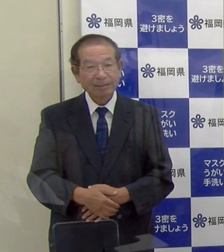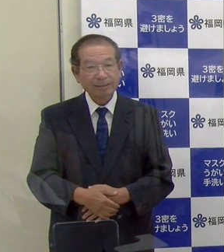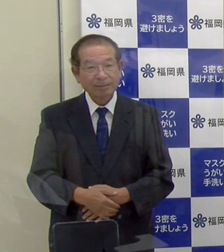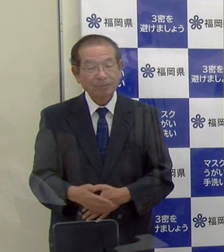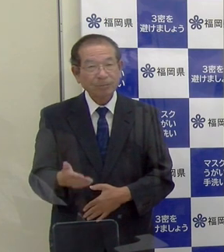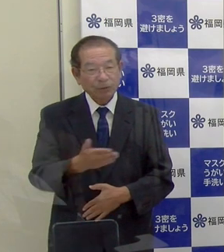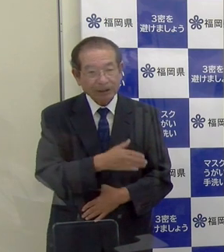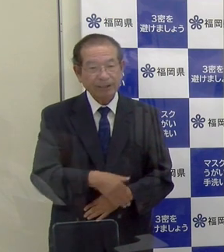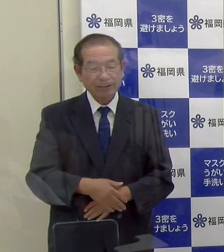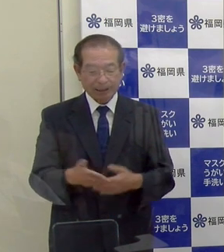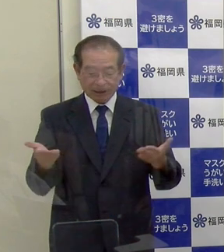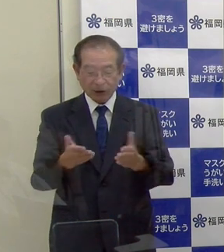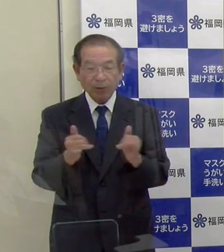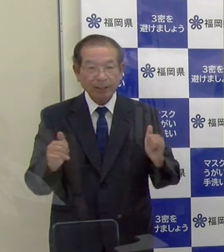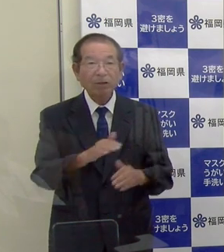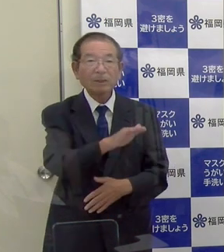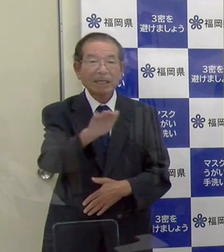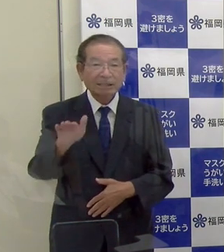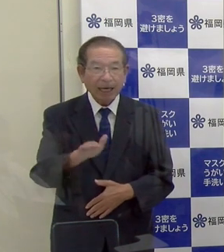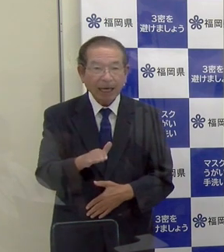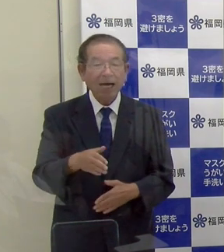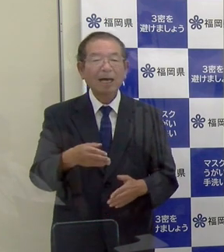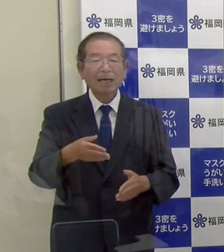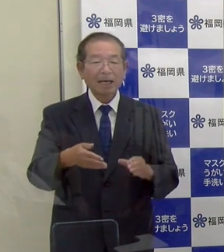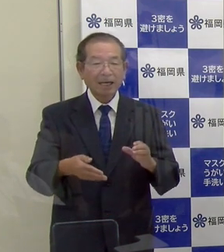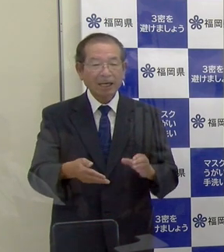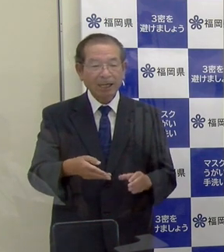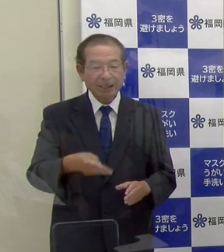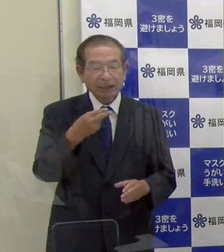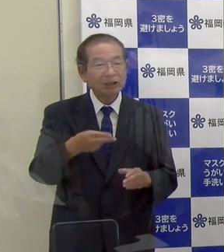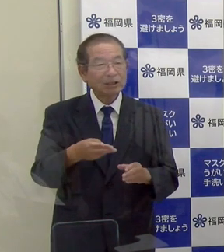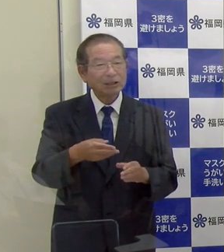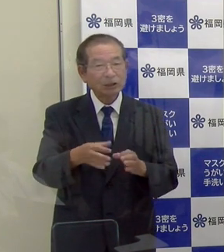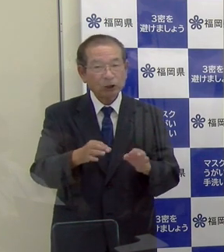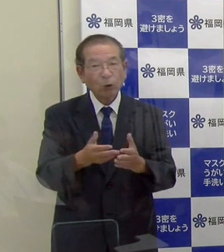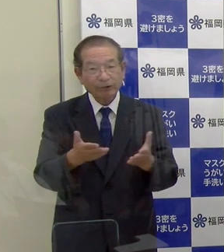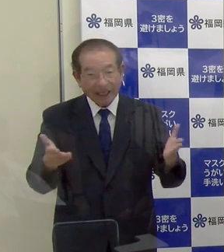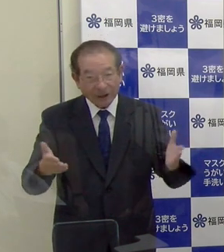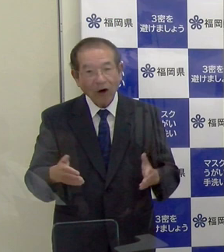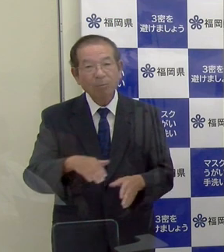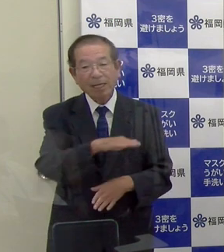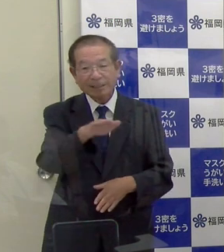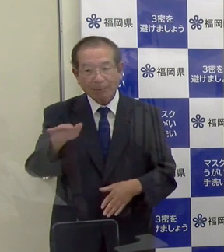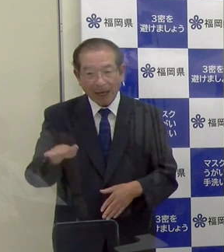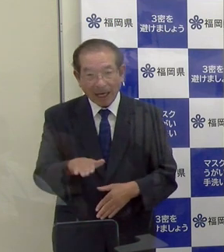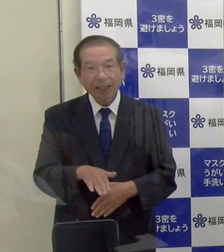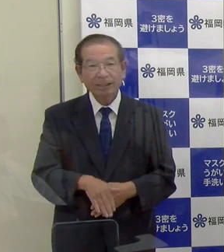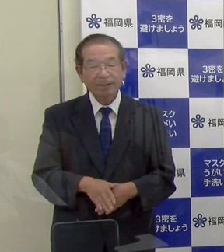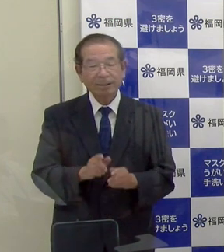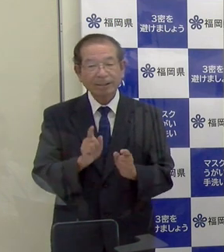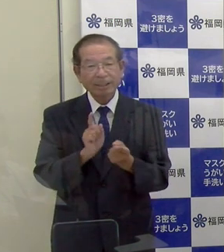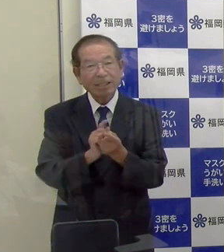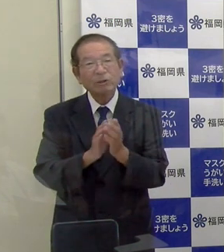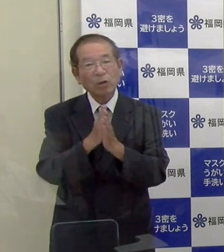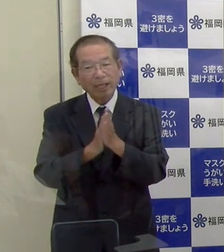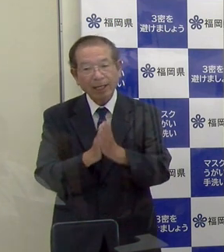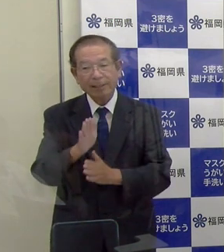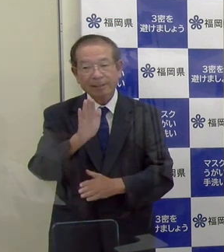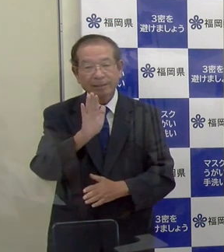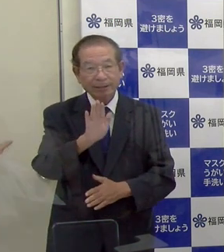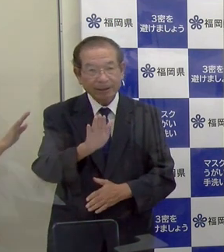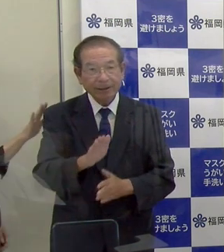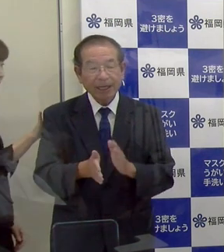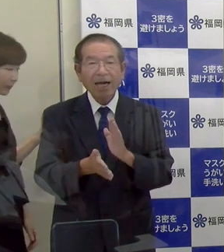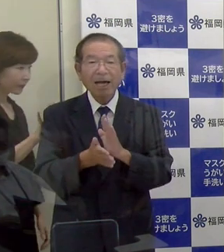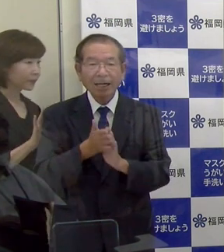次に事業者の皆様まあ飲食店の皆様と書いておりますが授業者の皆様への要請でございます